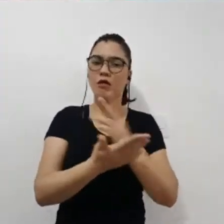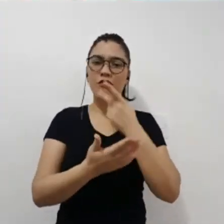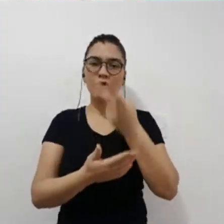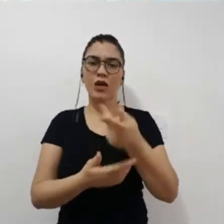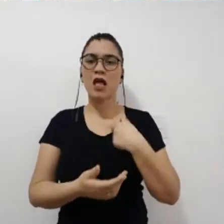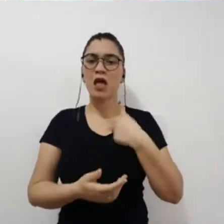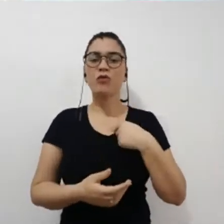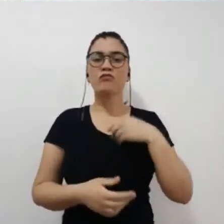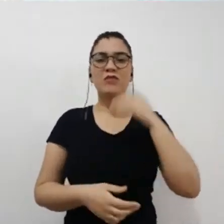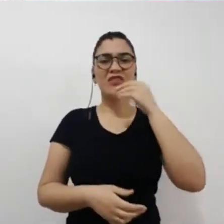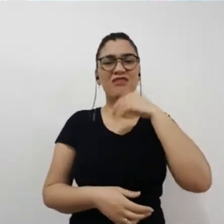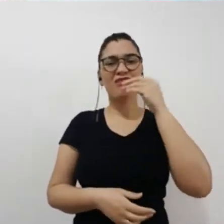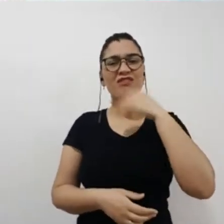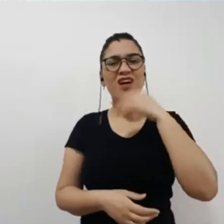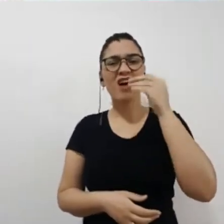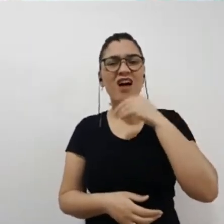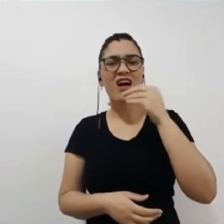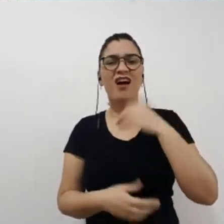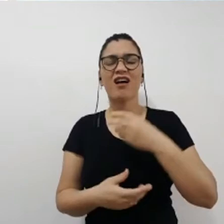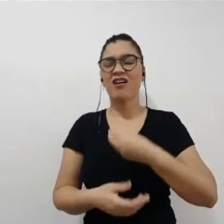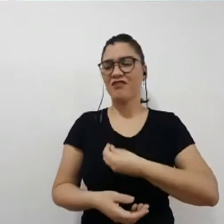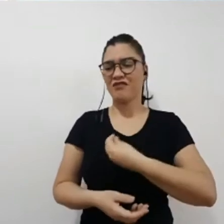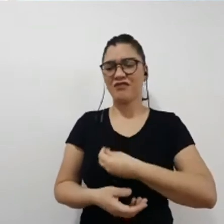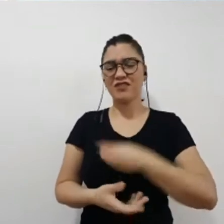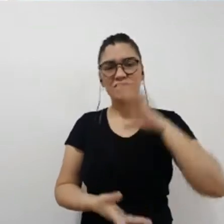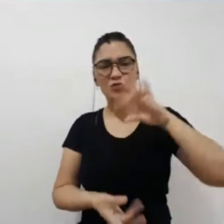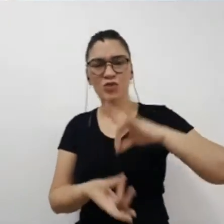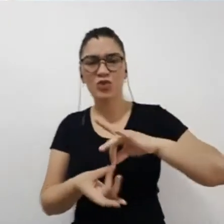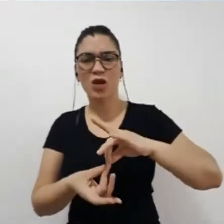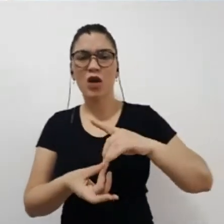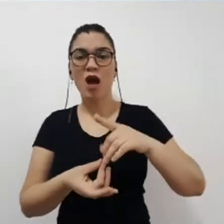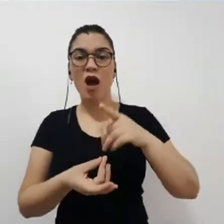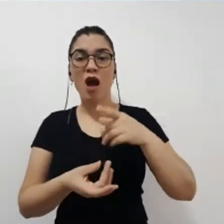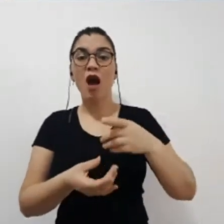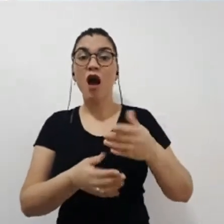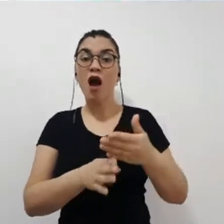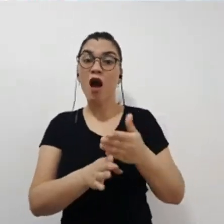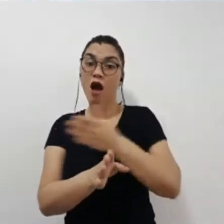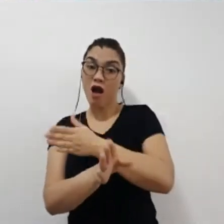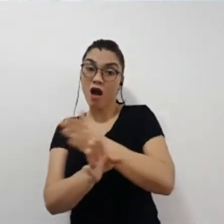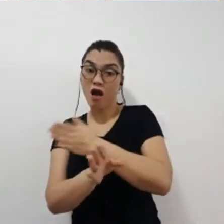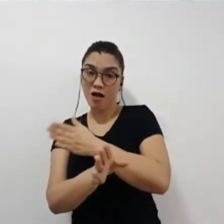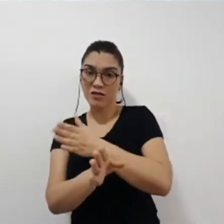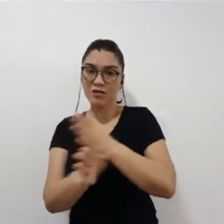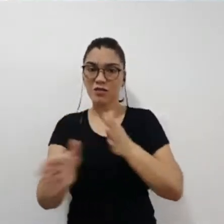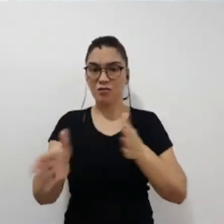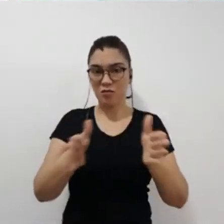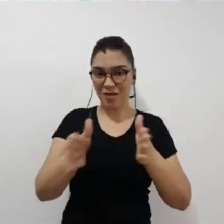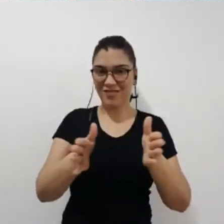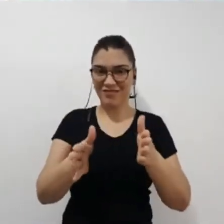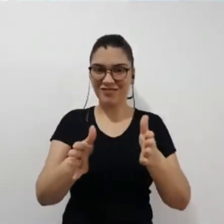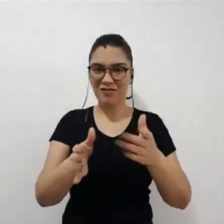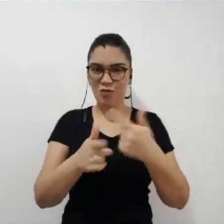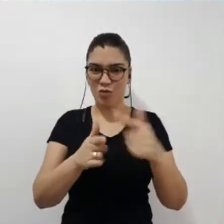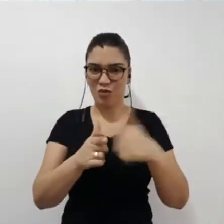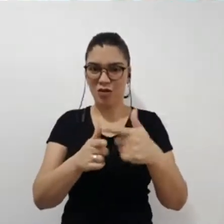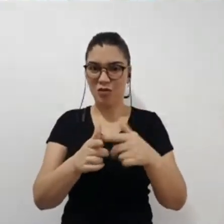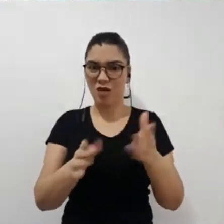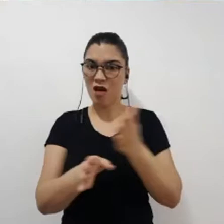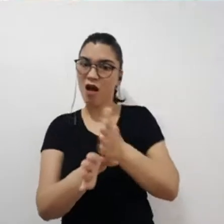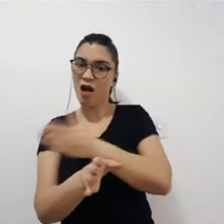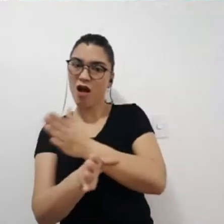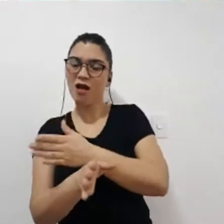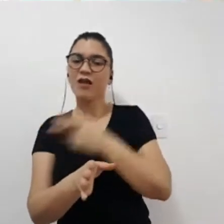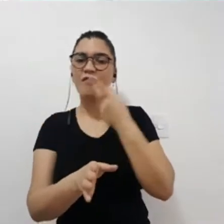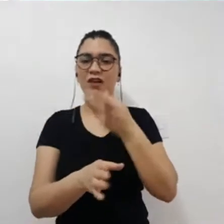estava fraco, agora eu continuo fraco durante essa crise. Outra coisa também, eu tenho me sentido solidão, eu tenho tentado controlar